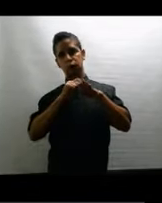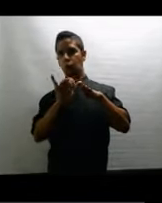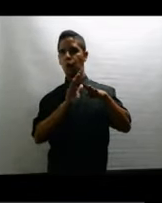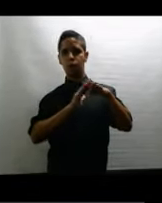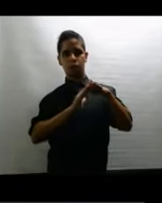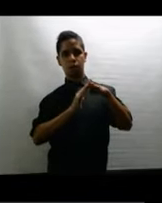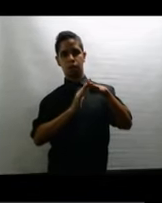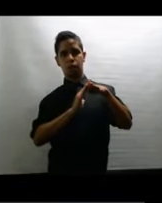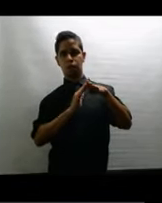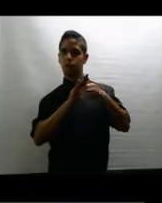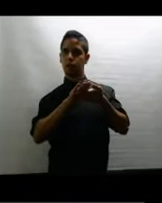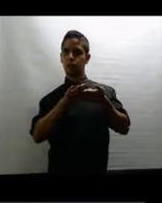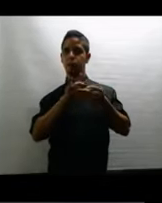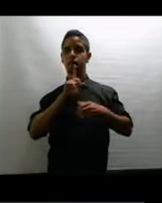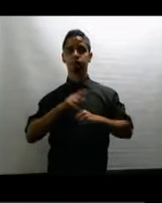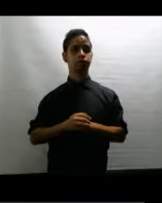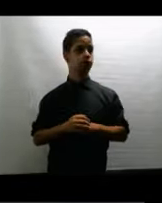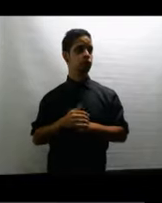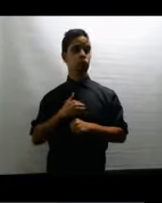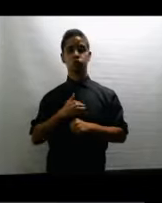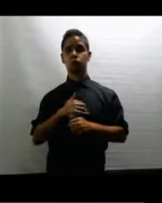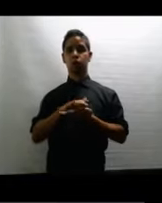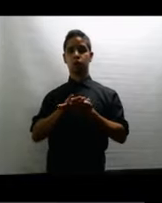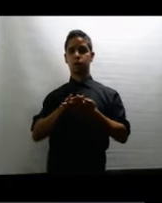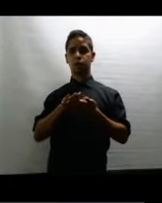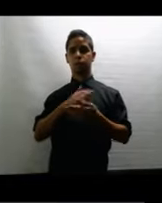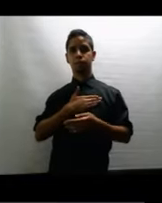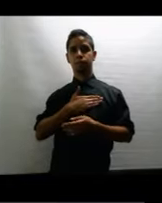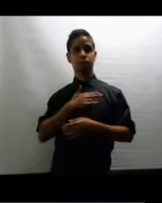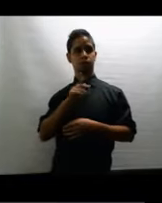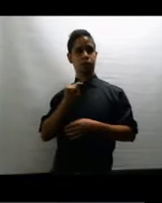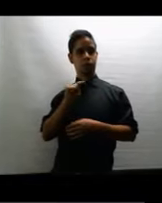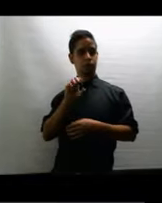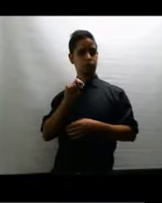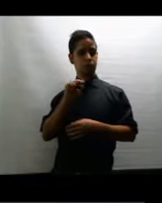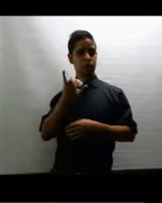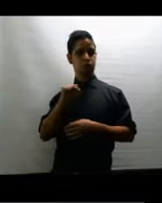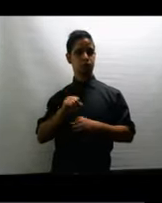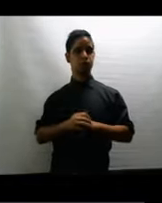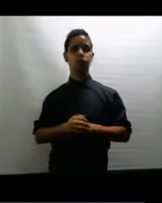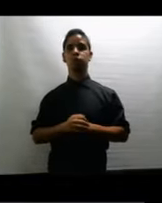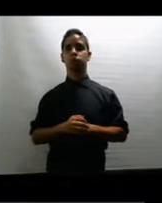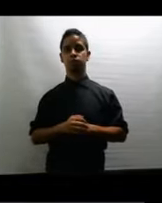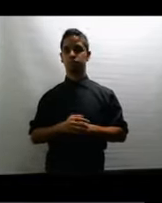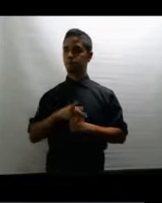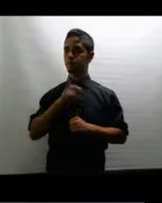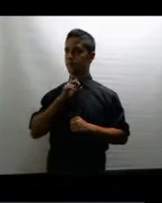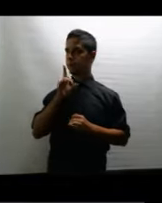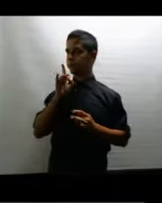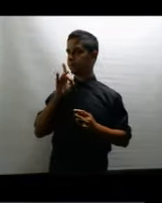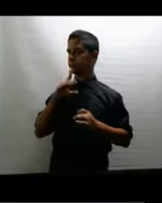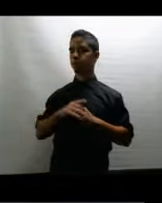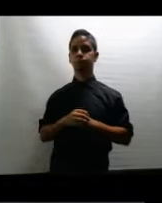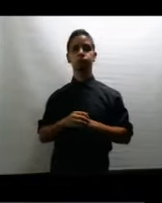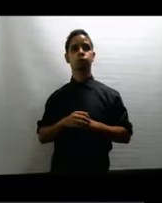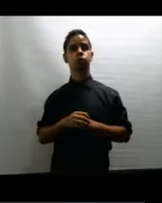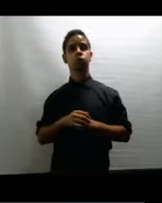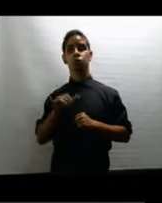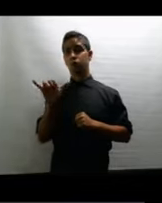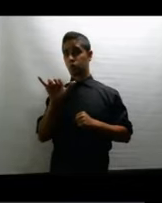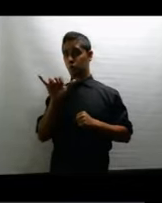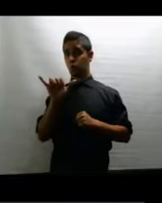voy a hacer. Lo vas a hacer. Voy a lavar mis tenis. ¿Verdad tú? Que tienes tenis con suela blanca. Qué poca vergüenza. Las manchas de